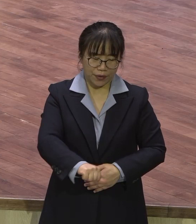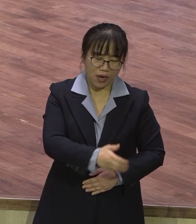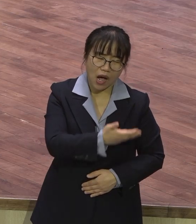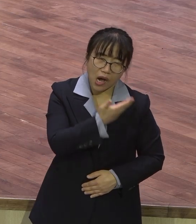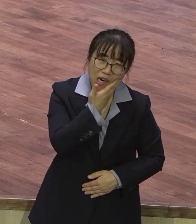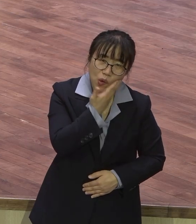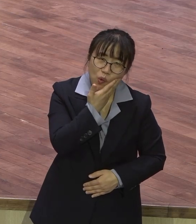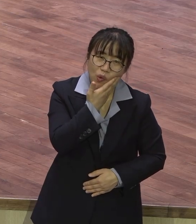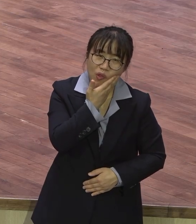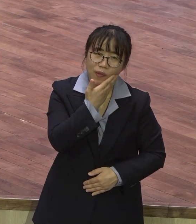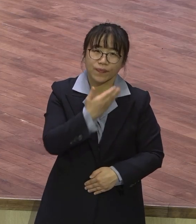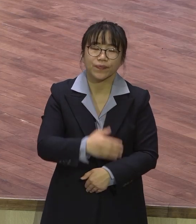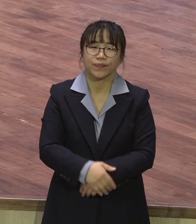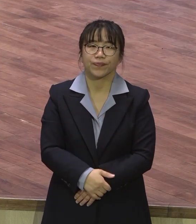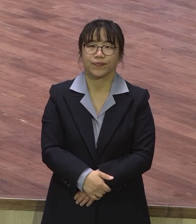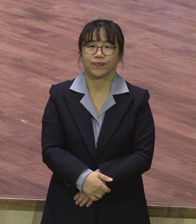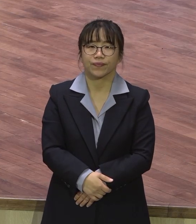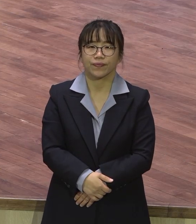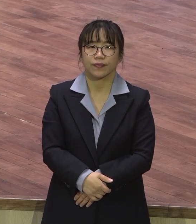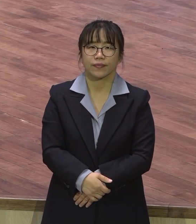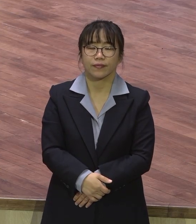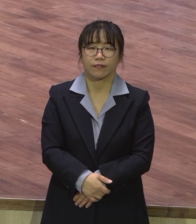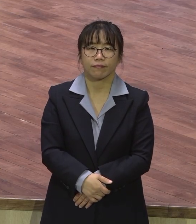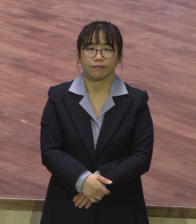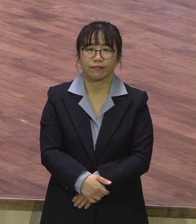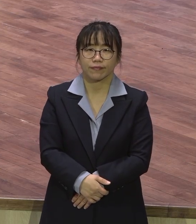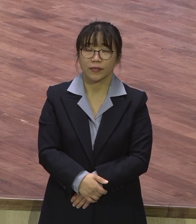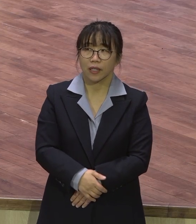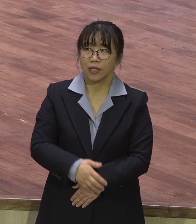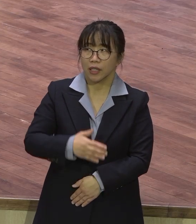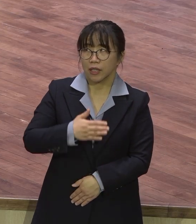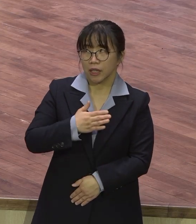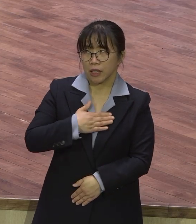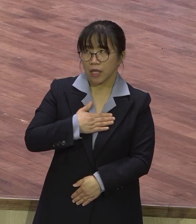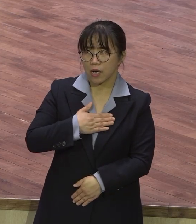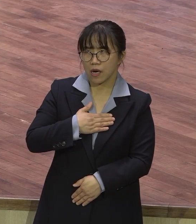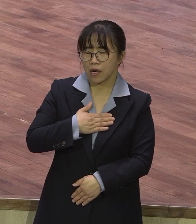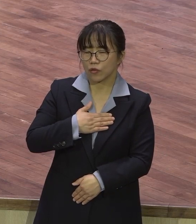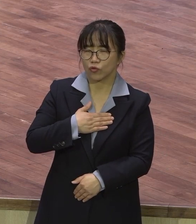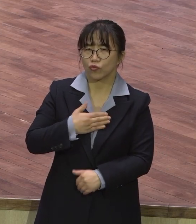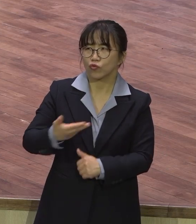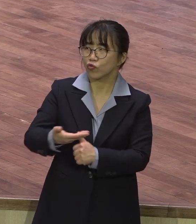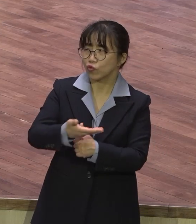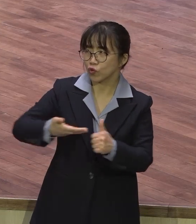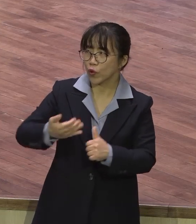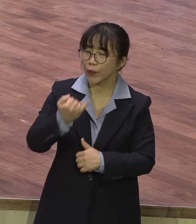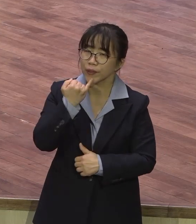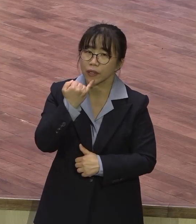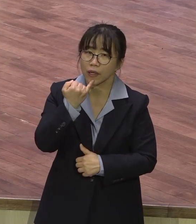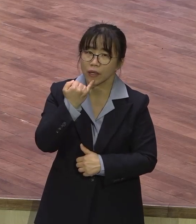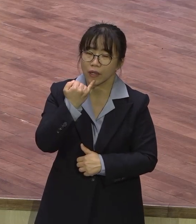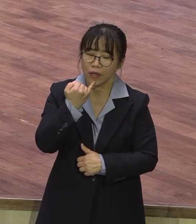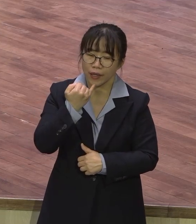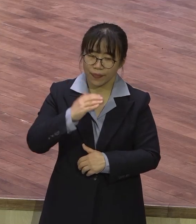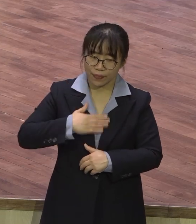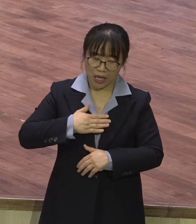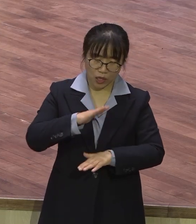그렇게 나올 수 있습니다 자기를 생명 거두를 하는 것보다 더 힘든 아들 죽이는 자기 손으로